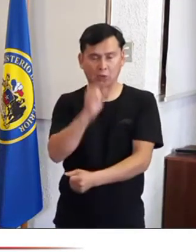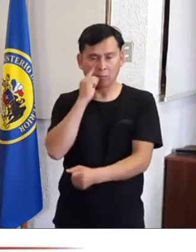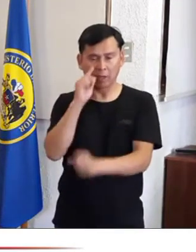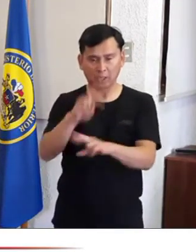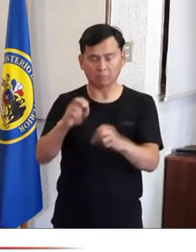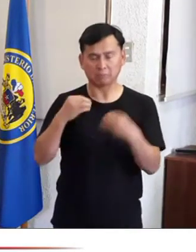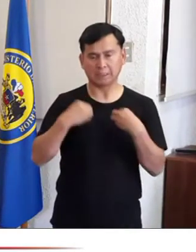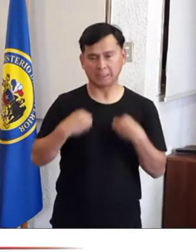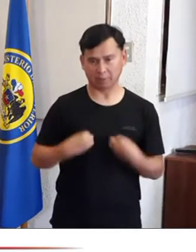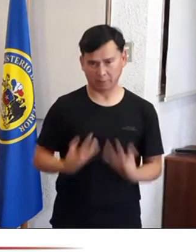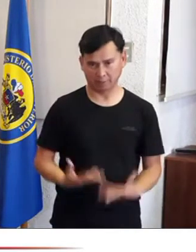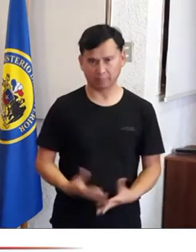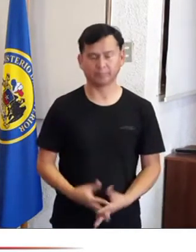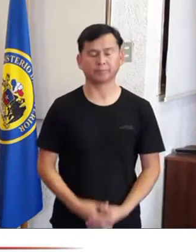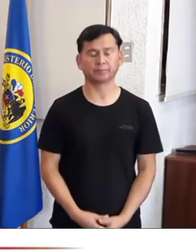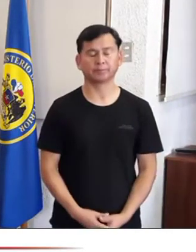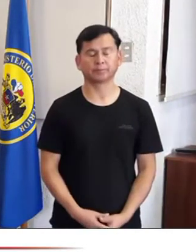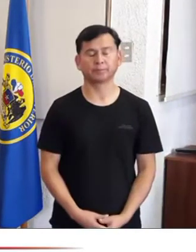en la ciudad de Coyhaique.